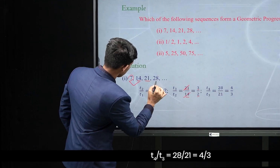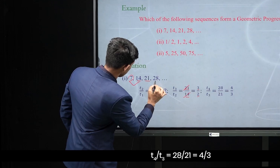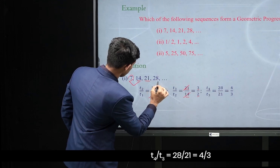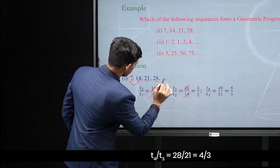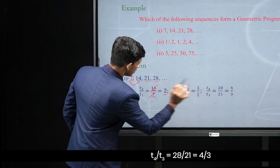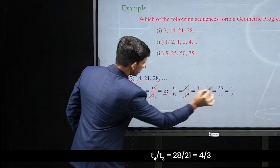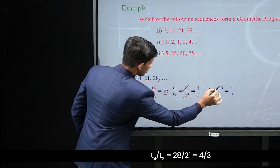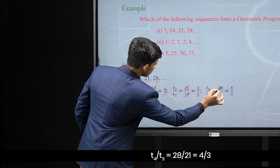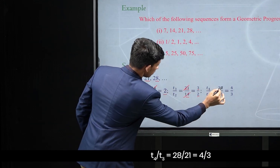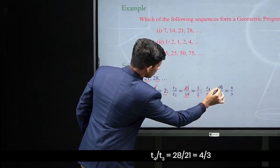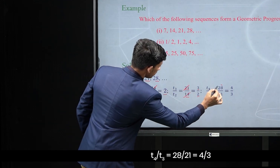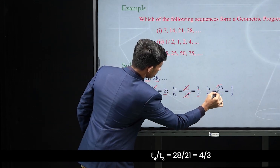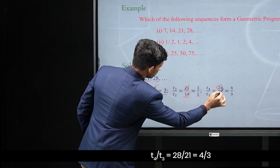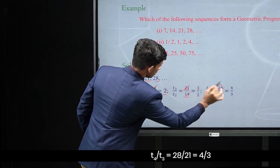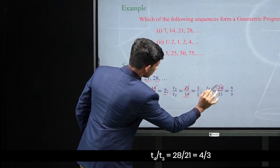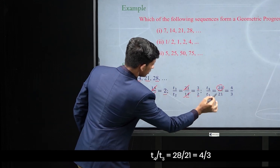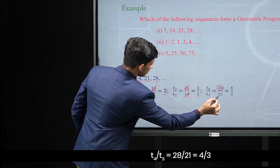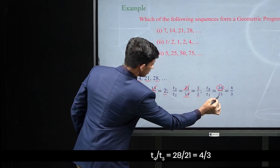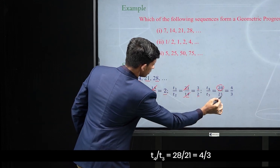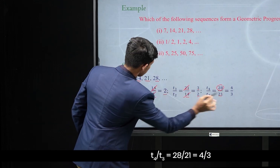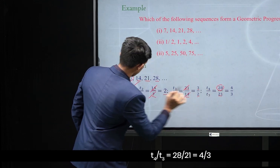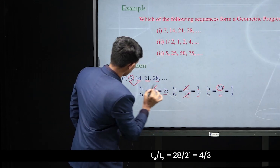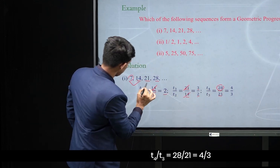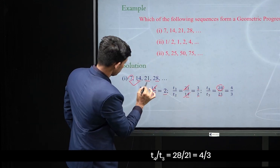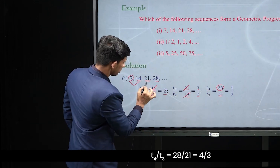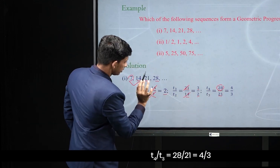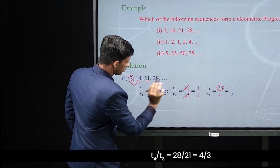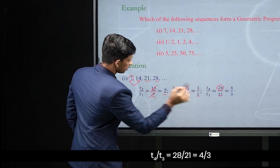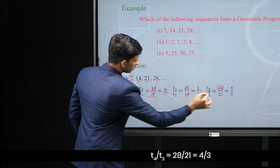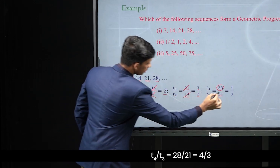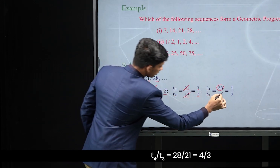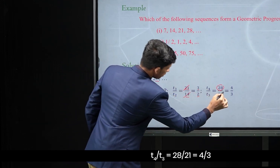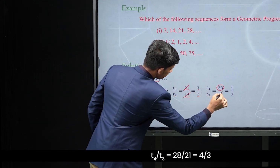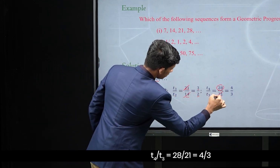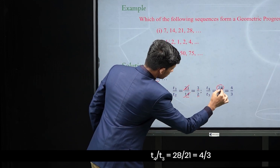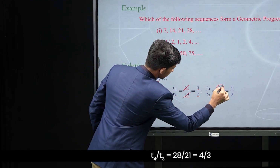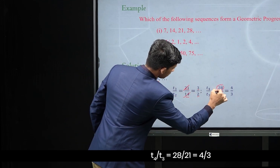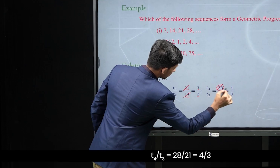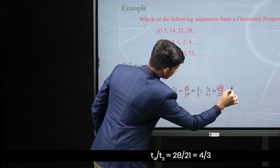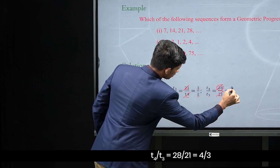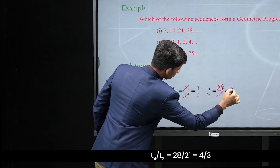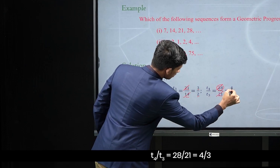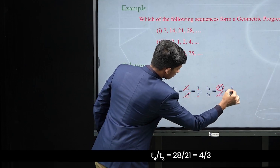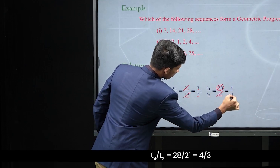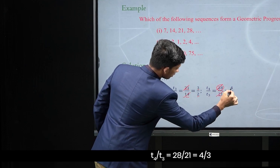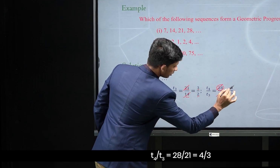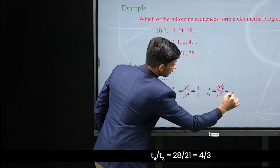4 கீழ் டி கீழ் இலக்கு 3 ஈடு 28 கீழ் 21